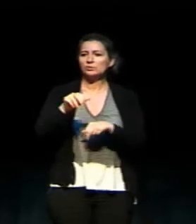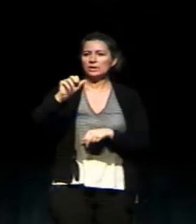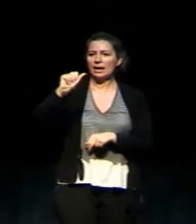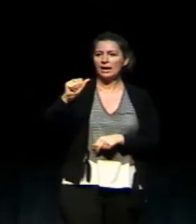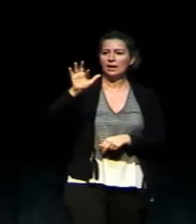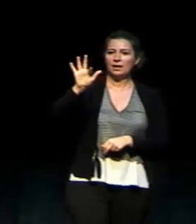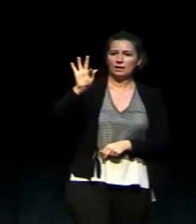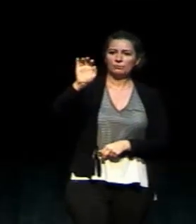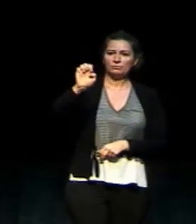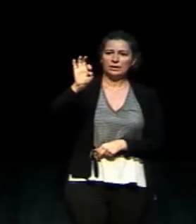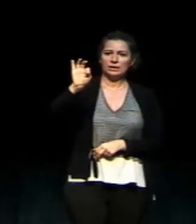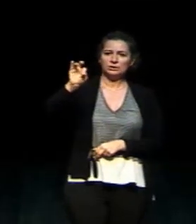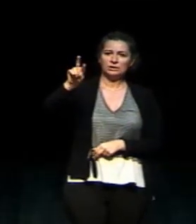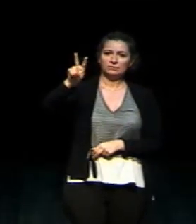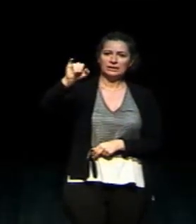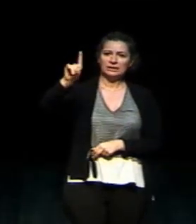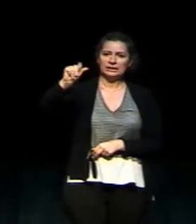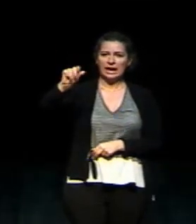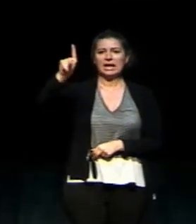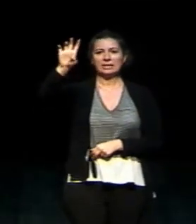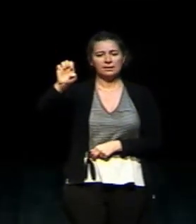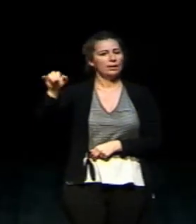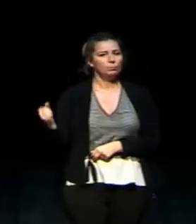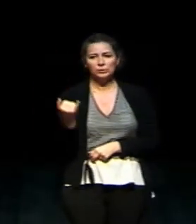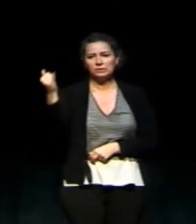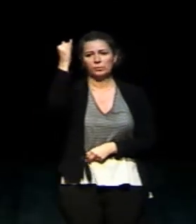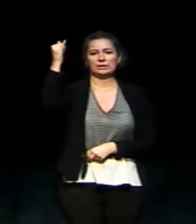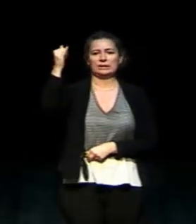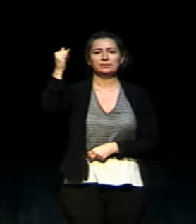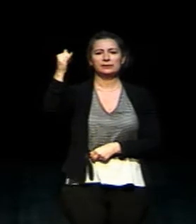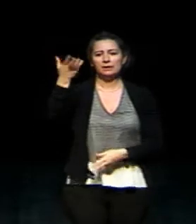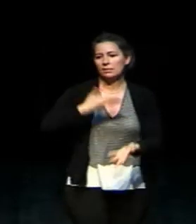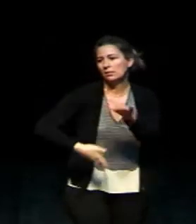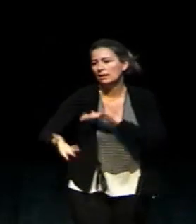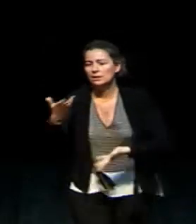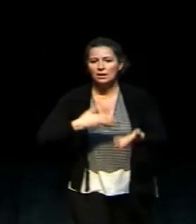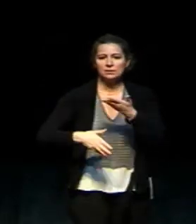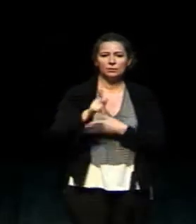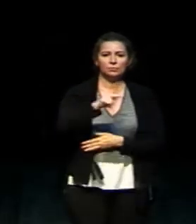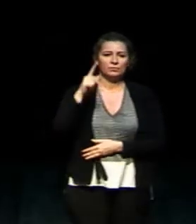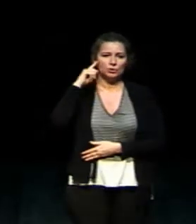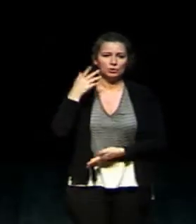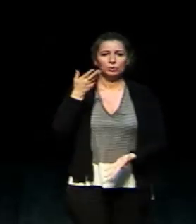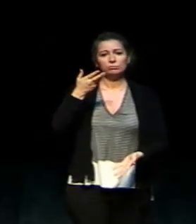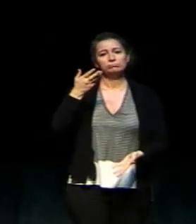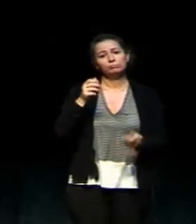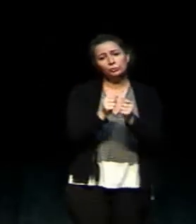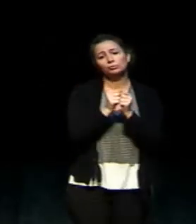de aprendizagem. É a hipótese do monitor. Esse é o nome dado pelo teórico que eu apresento